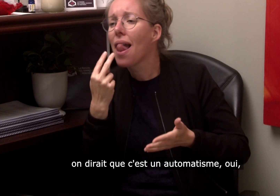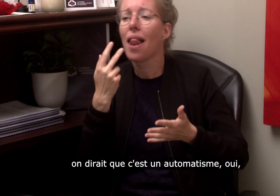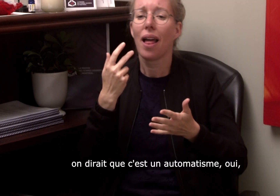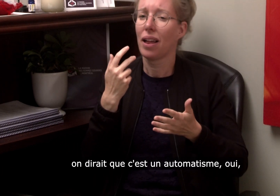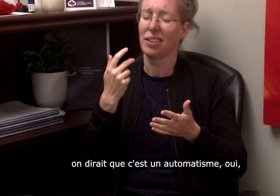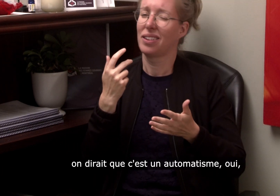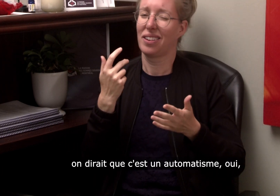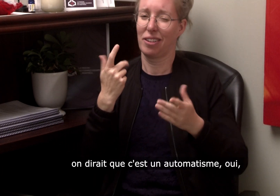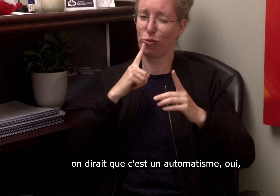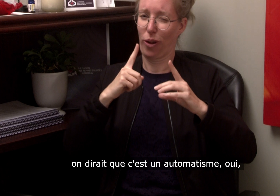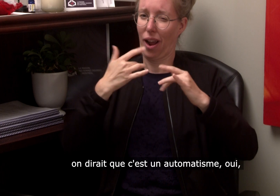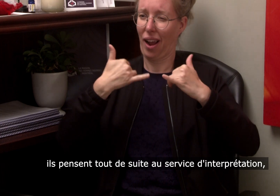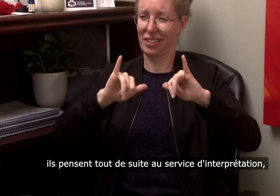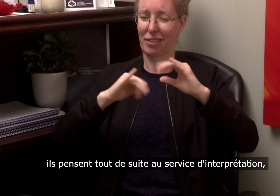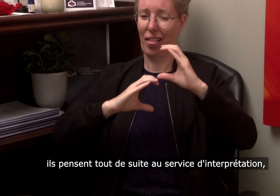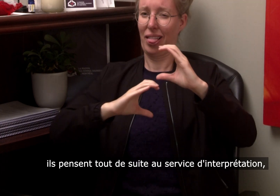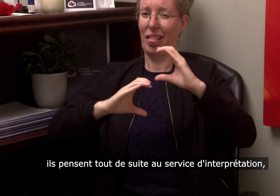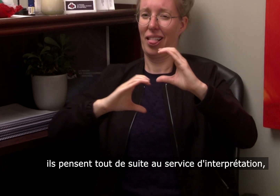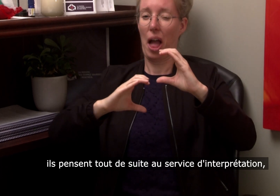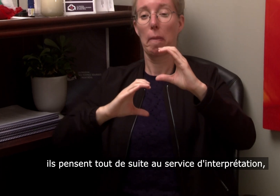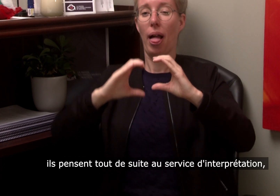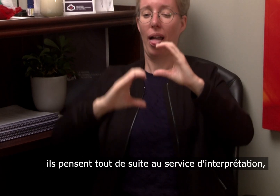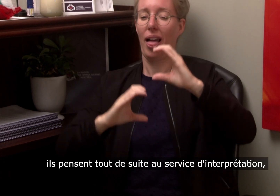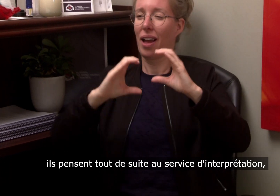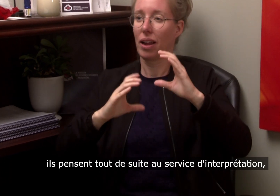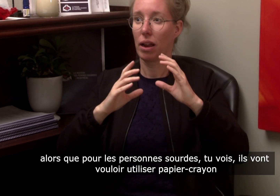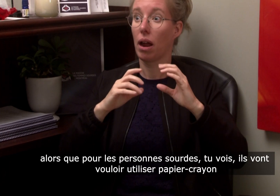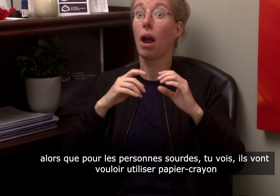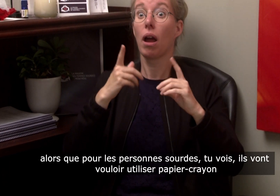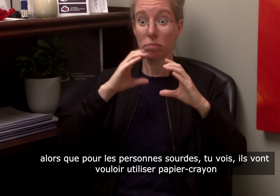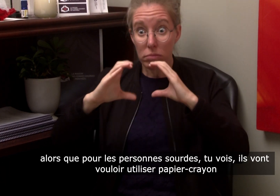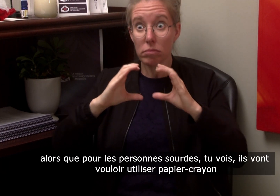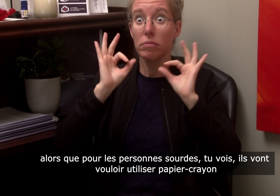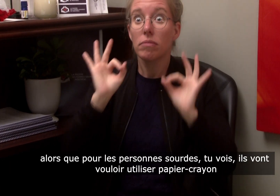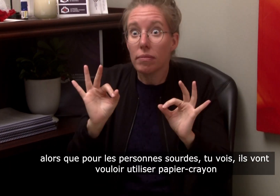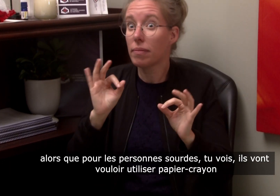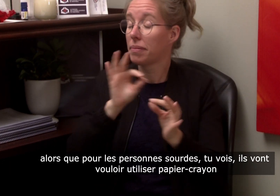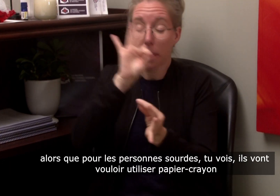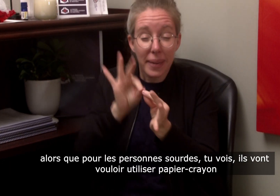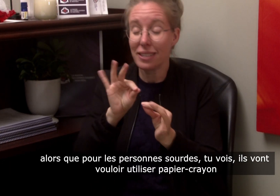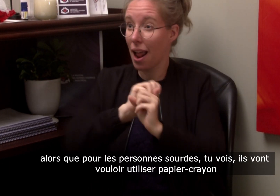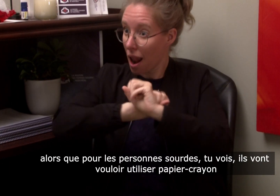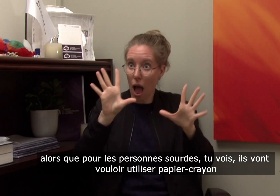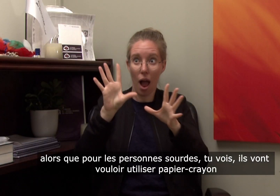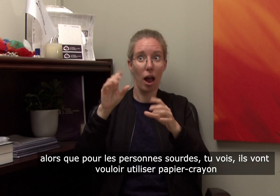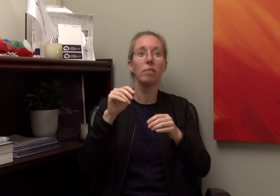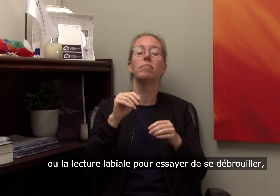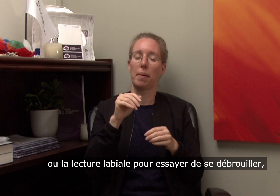un automatisme. Oui, ils pensent tout de suite au service d'interprétation, alors que pour les personnes sourdes, souvent, ils vont vouloir utiliser papier, crayon ou la